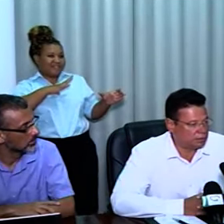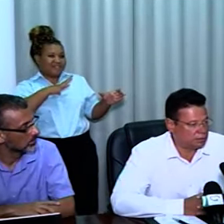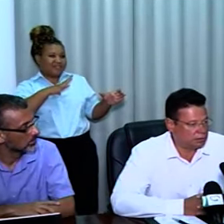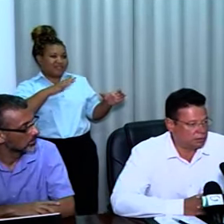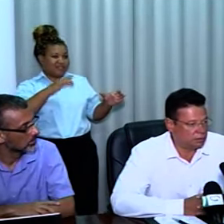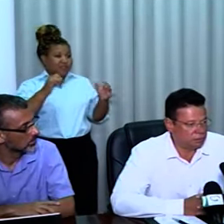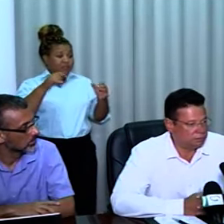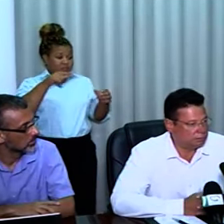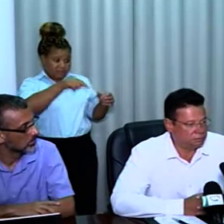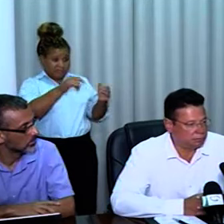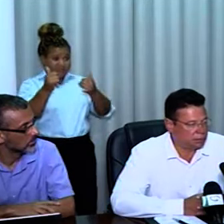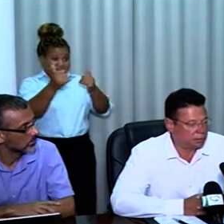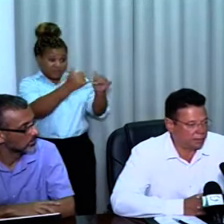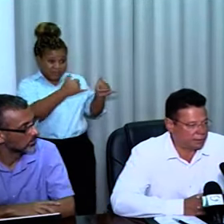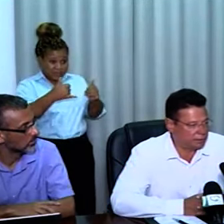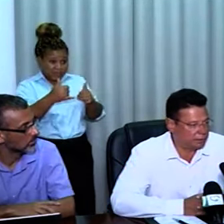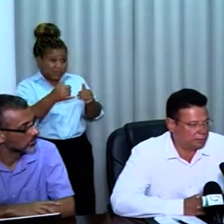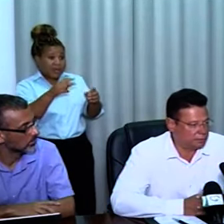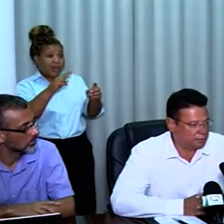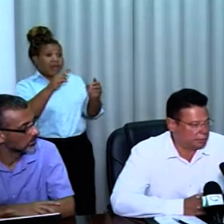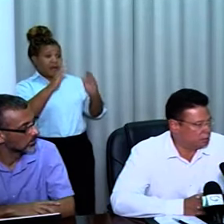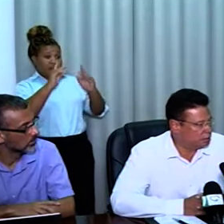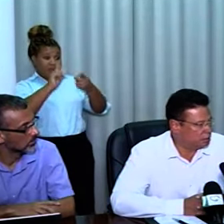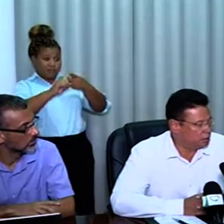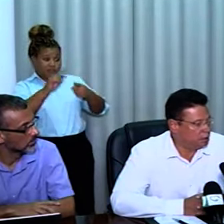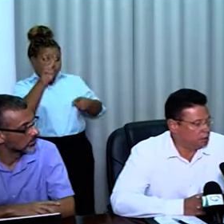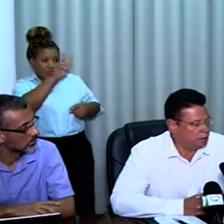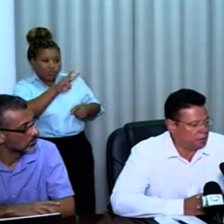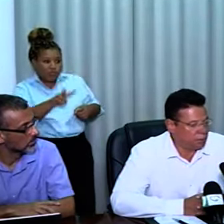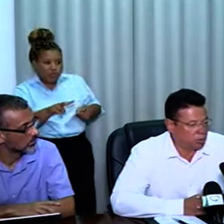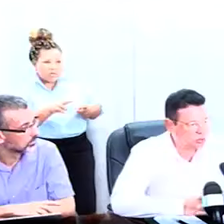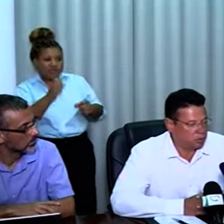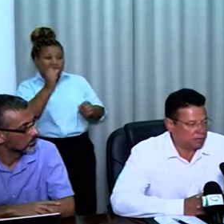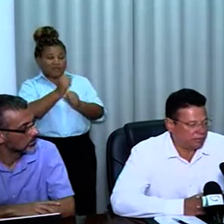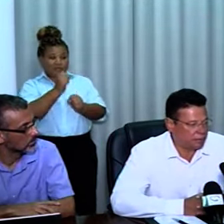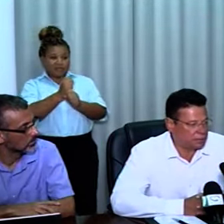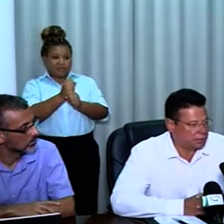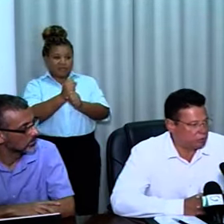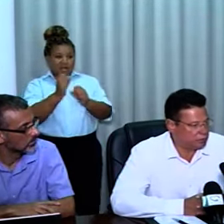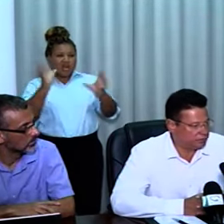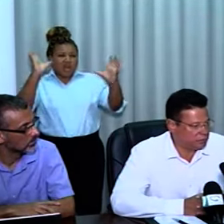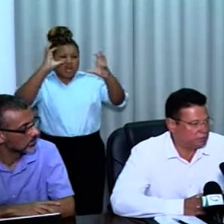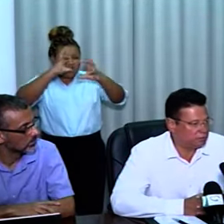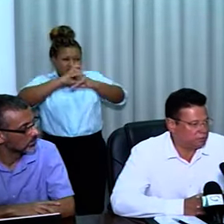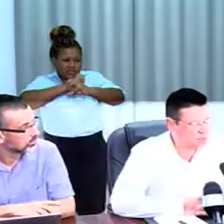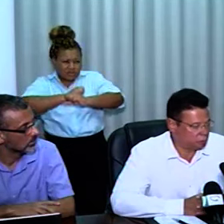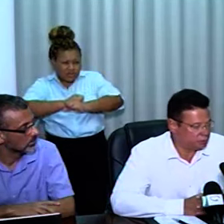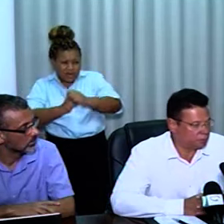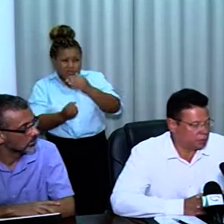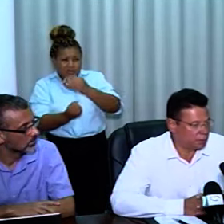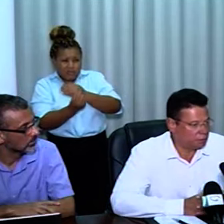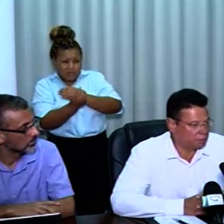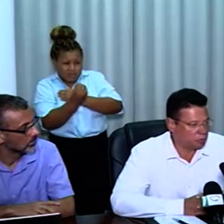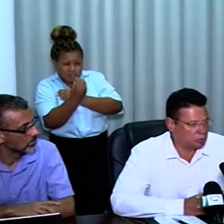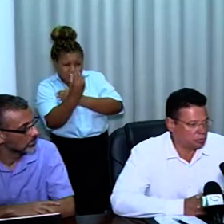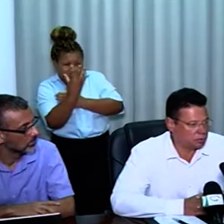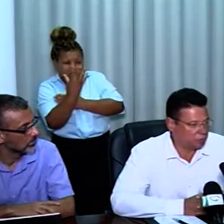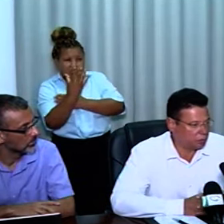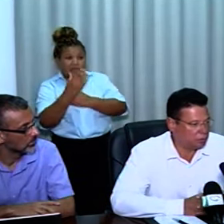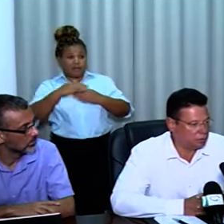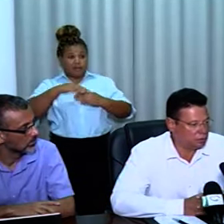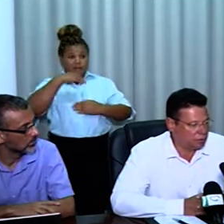jusqu'en grand matin. Et pendant que nous faisons travail, le président aussi vient visiter nous pour donner